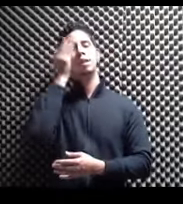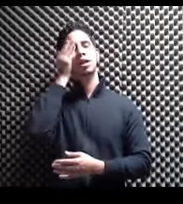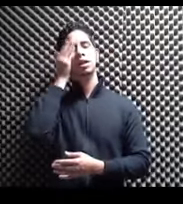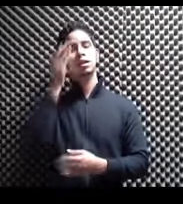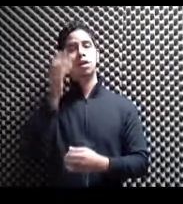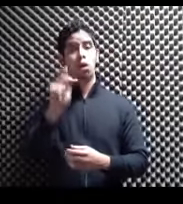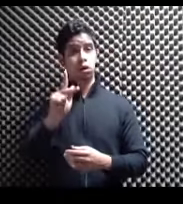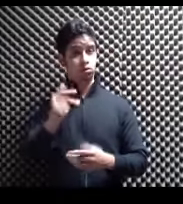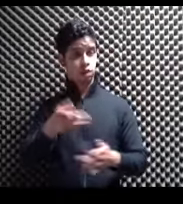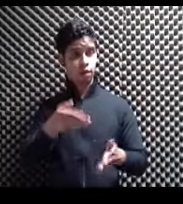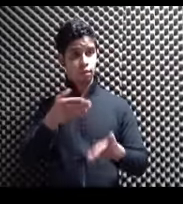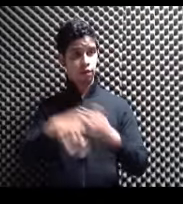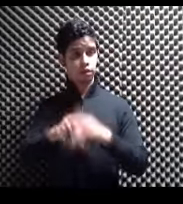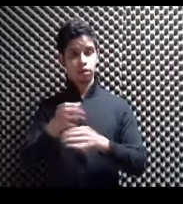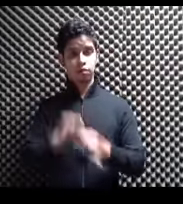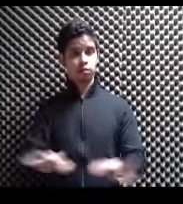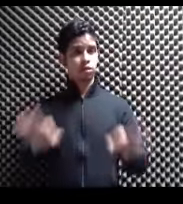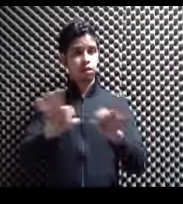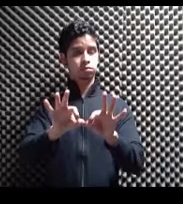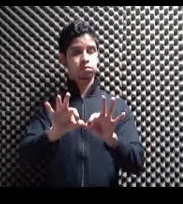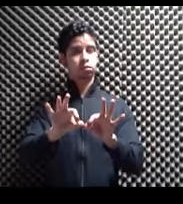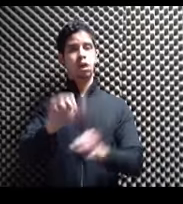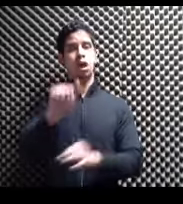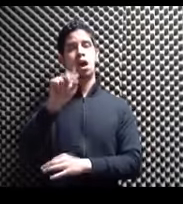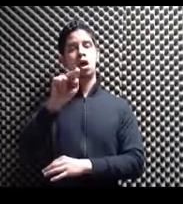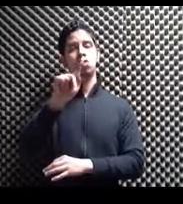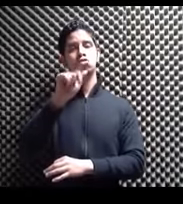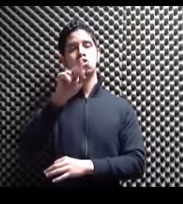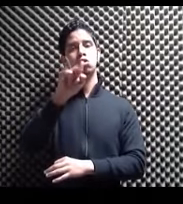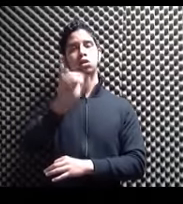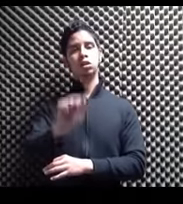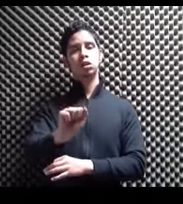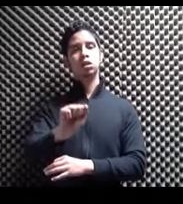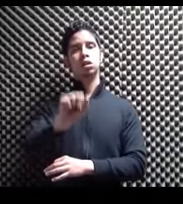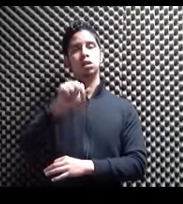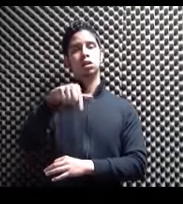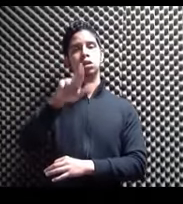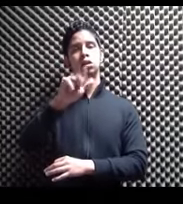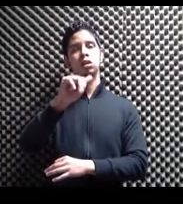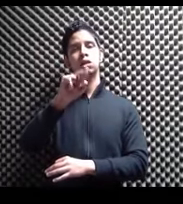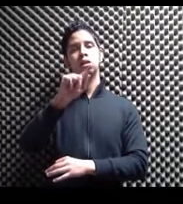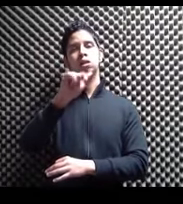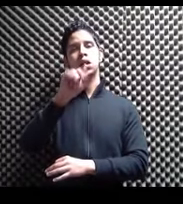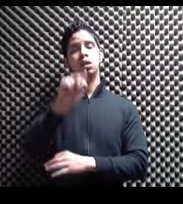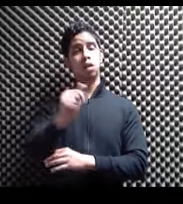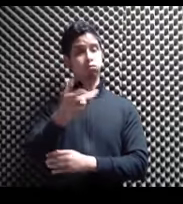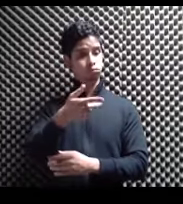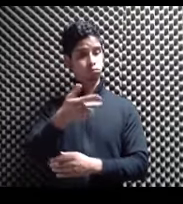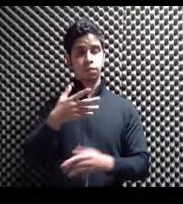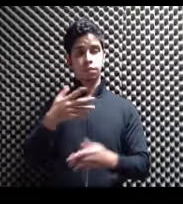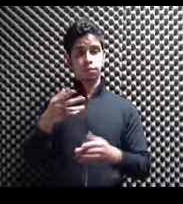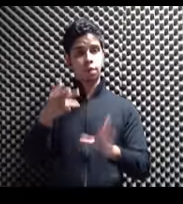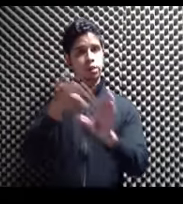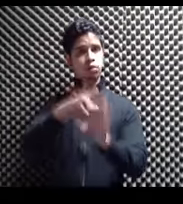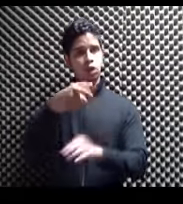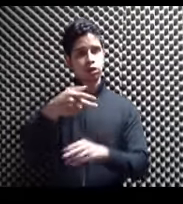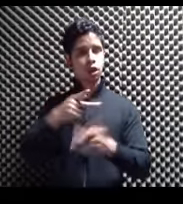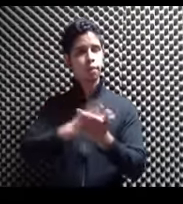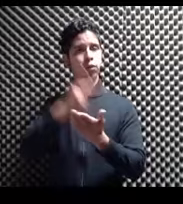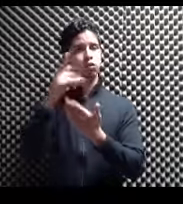Anthony Quintana, mi amigo Anthony, fue parte de este proyecto y realmente que también le ayudó con la